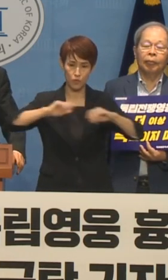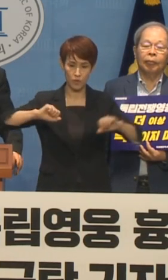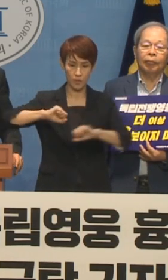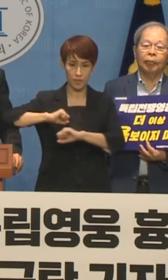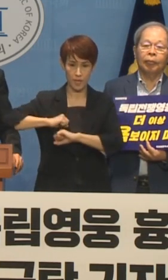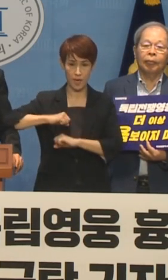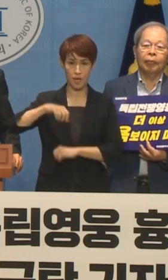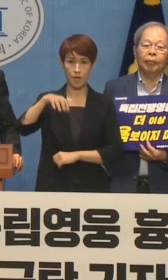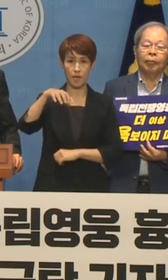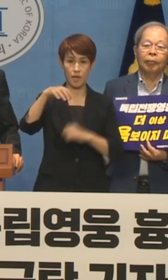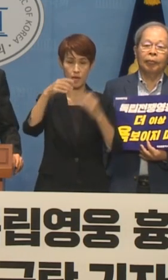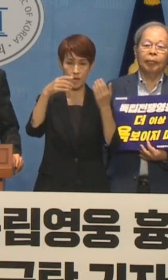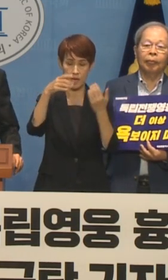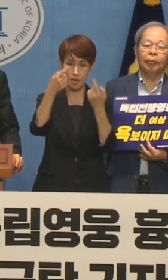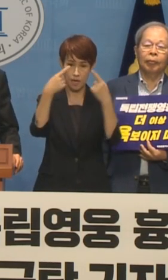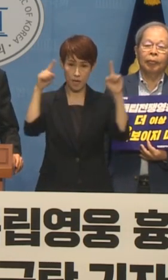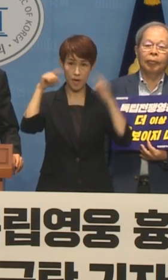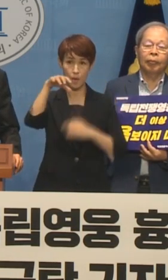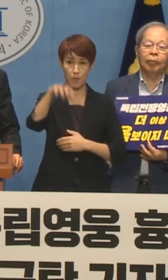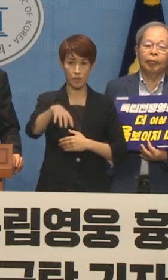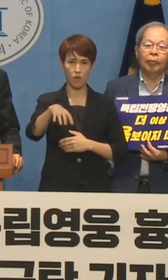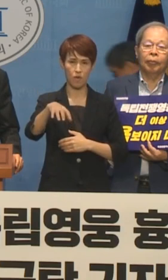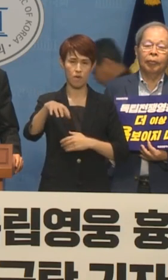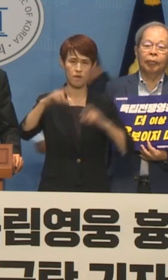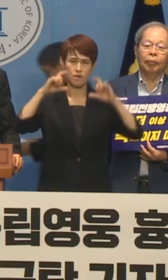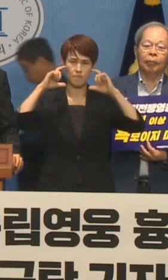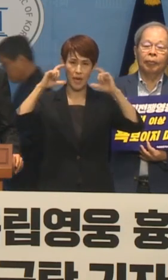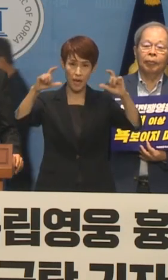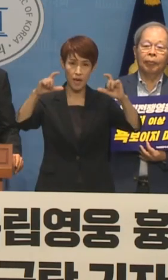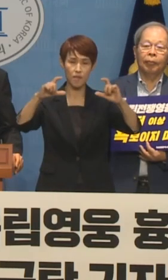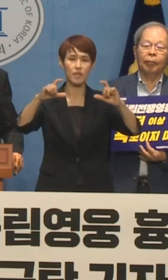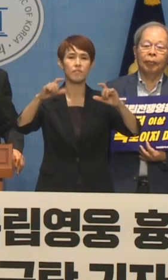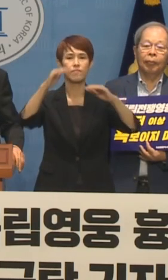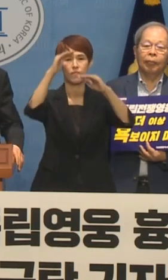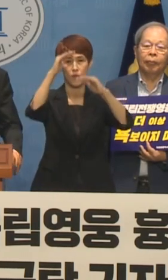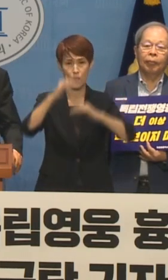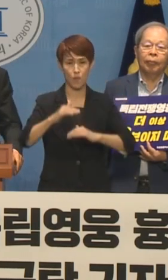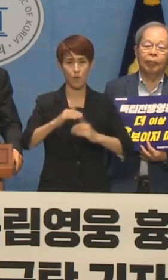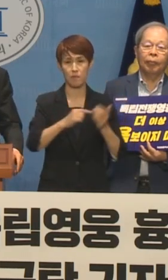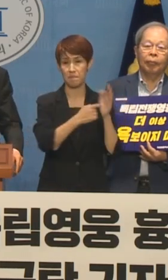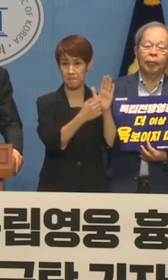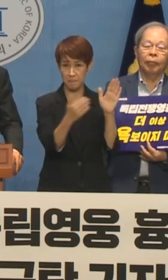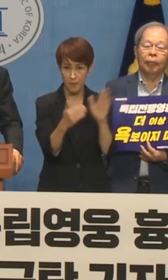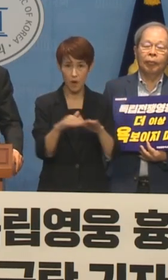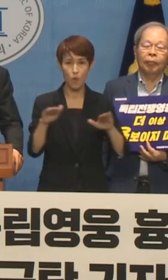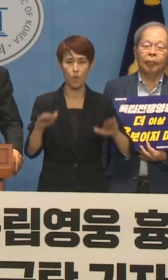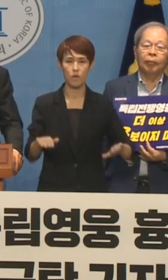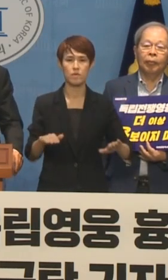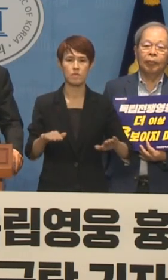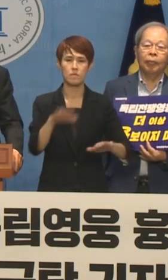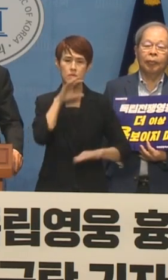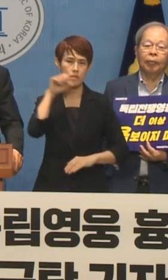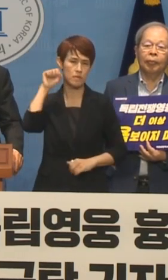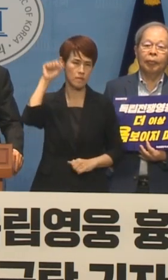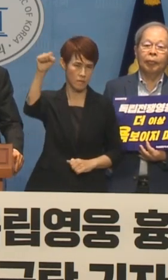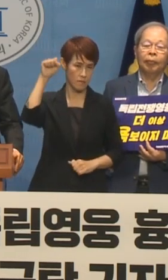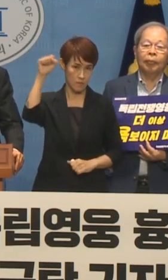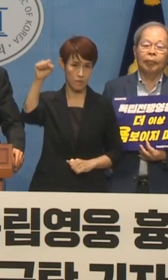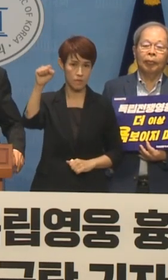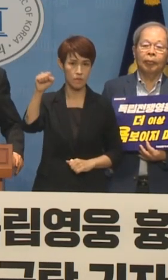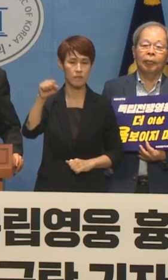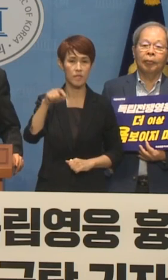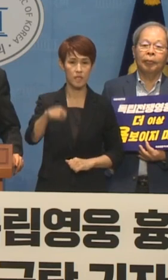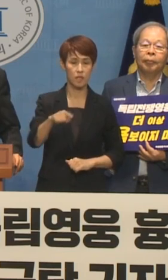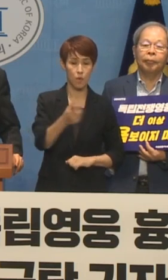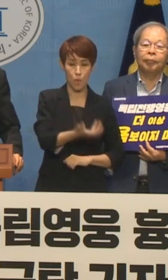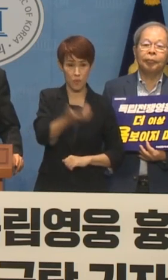선언한 뜻을 확인하고 오늘 규탄 기자회견을 통해서 반드시 이것이 포기될 수